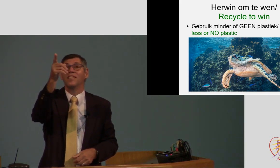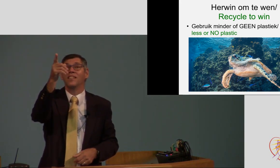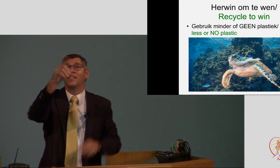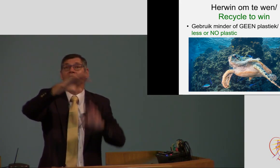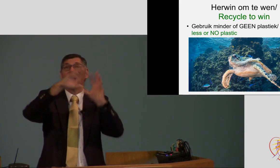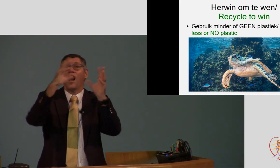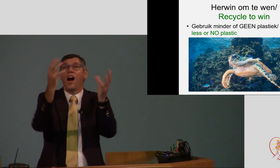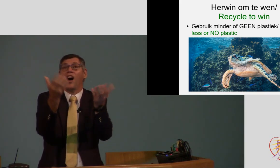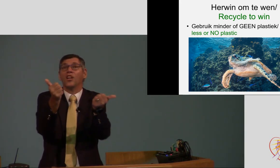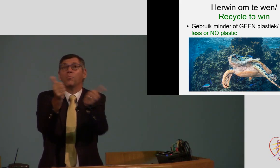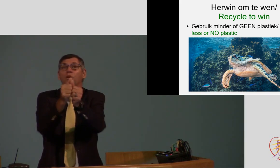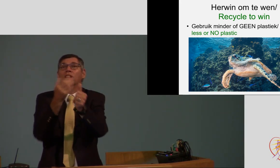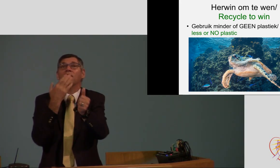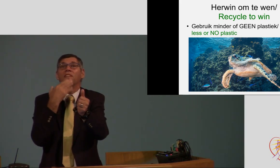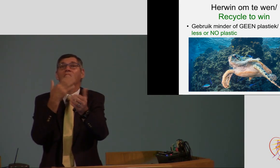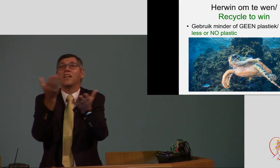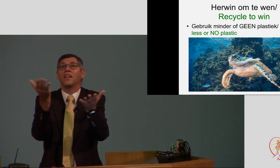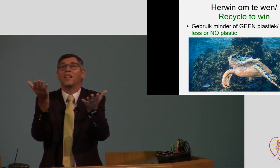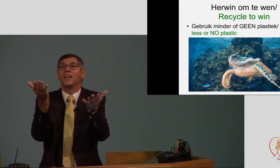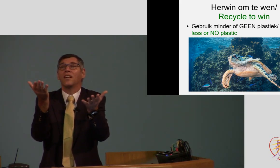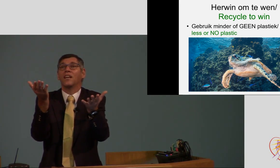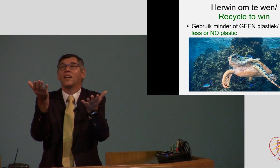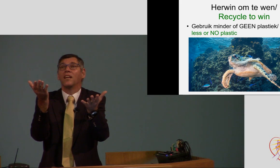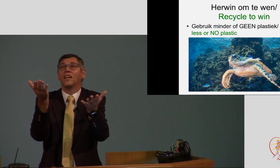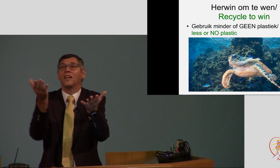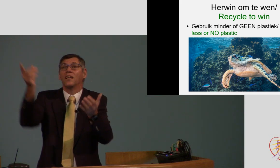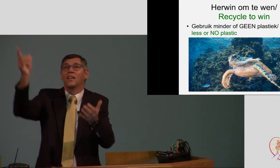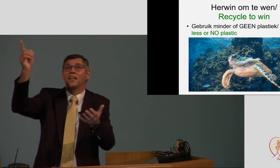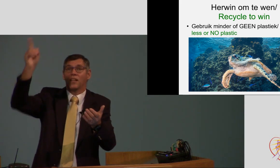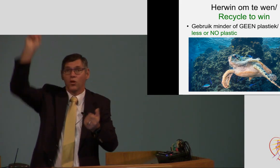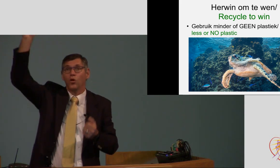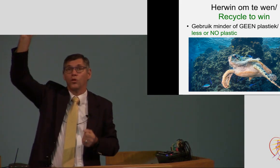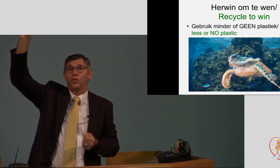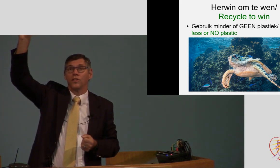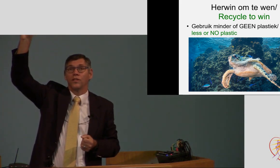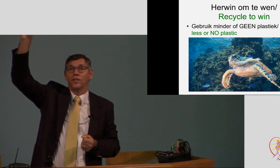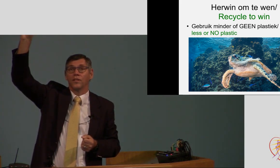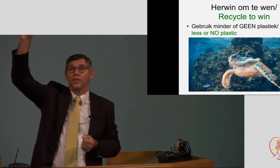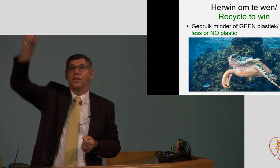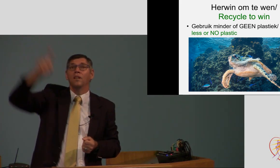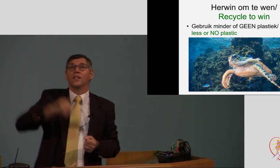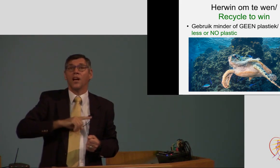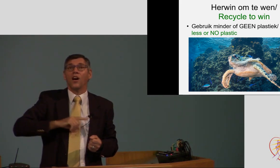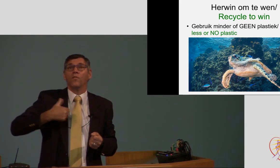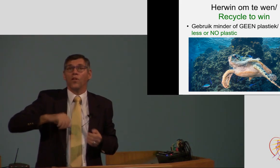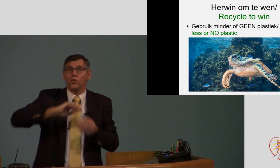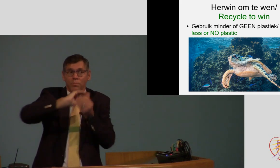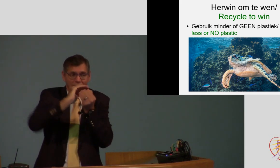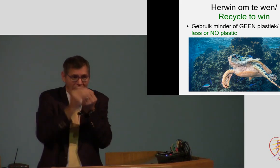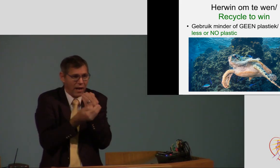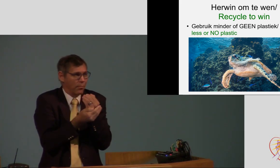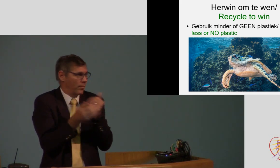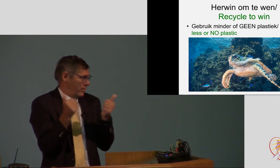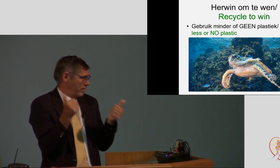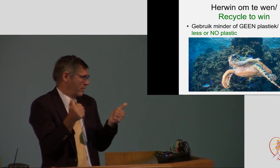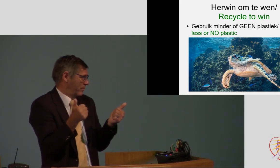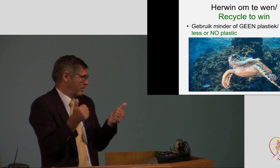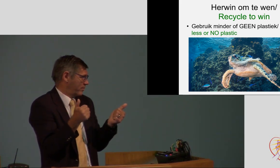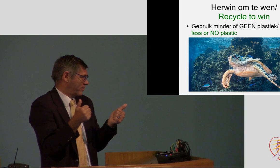Die aarde behoort aan wie? Aan God. Daarom wil ons beskerm.